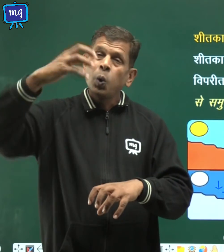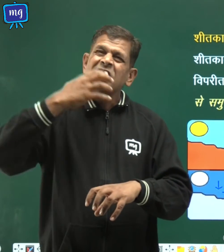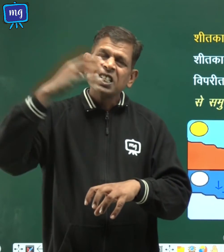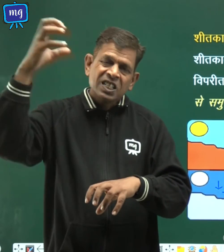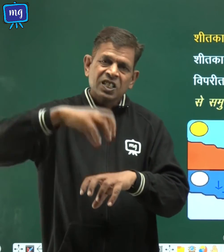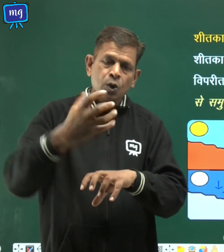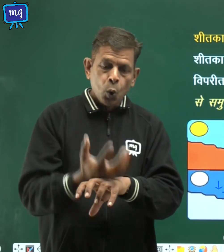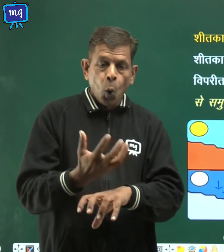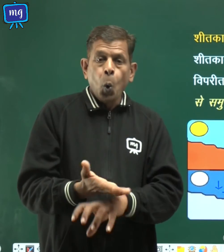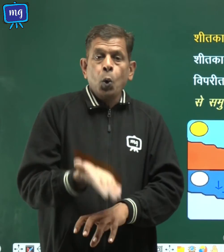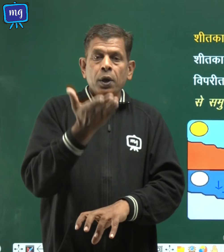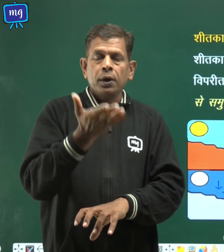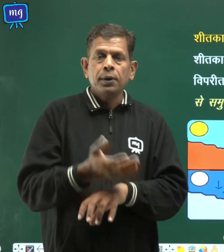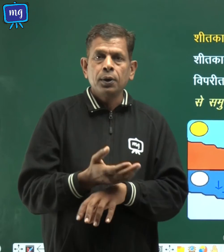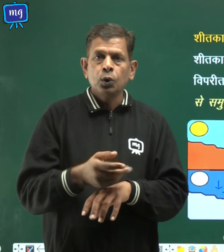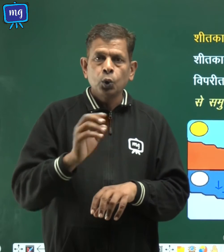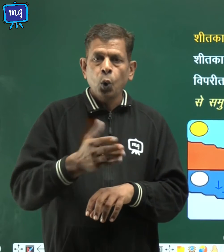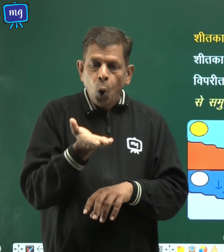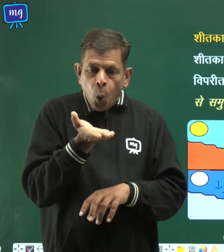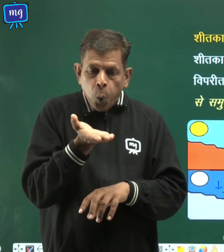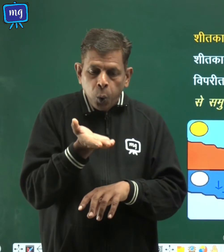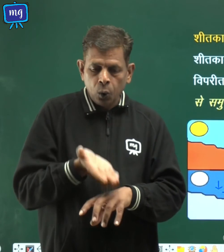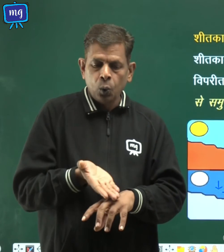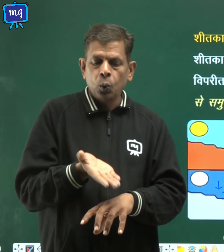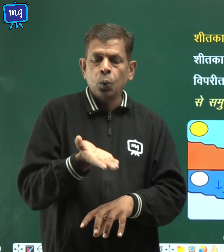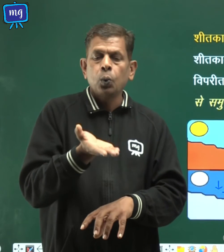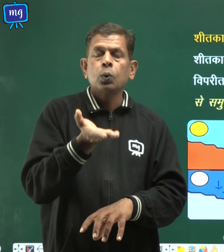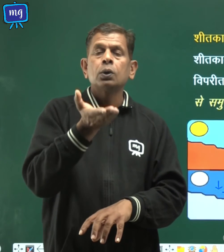है तो वायु ऊपर उठती है